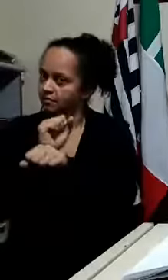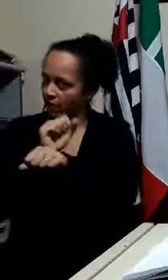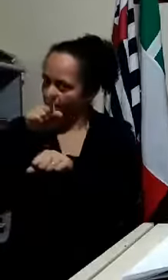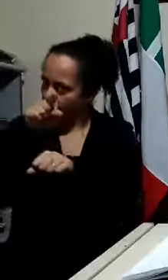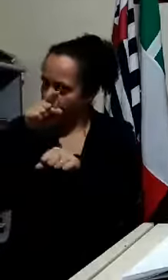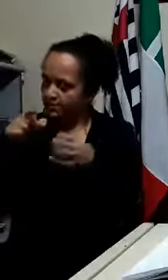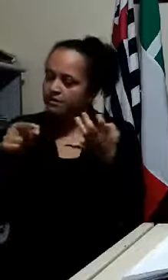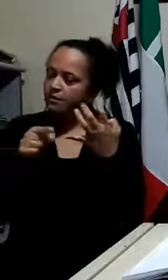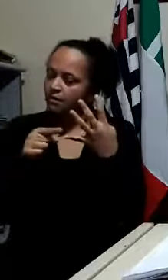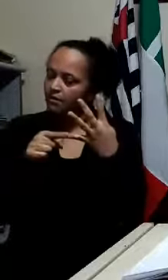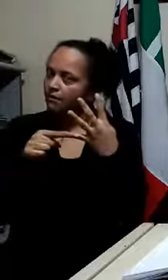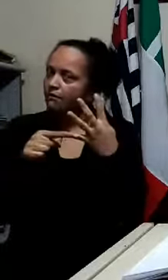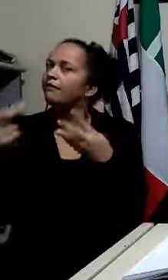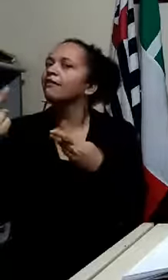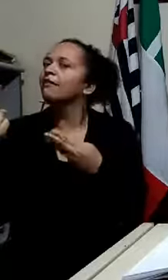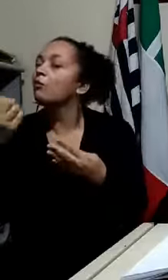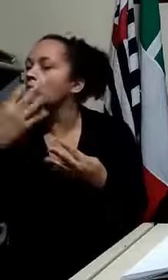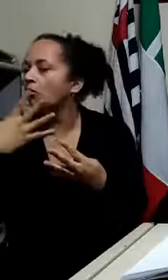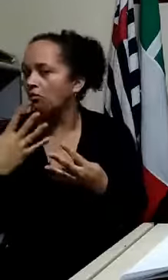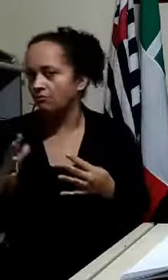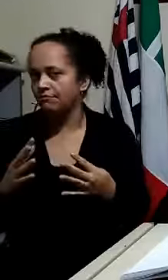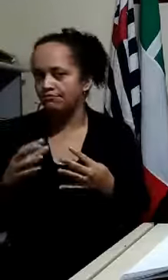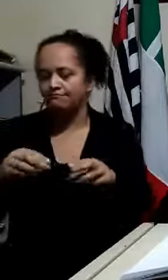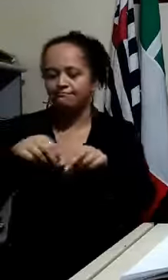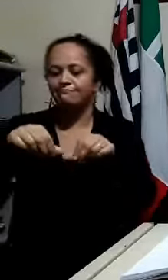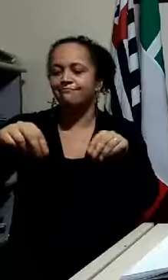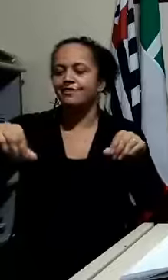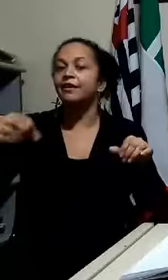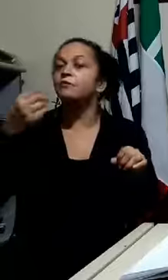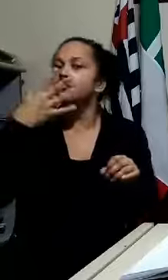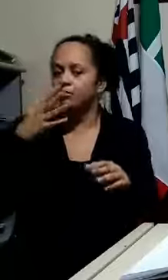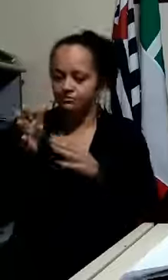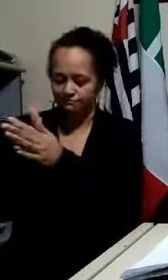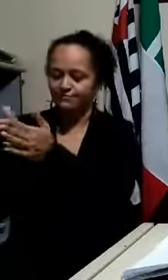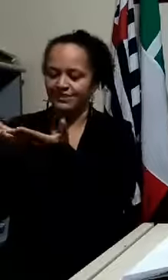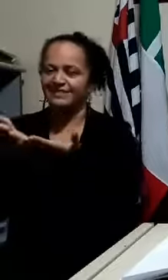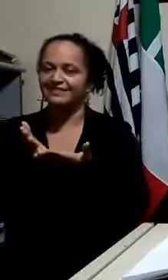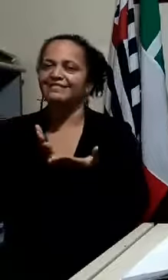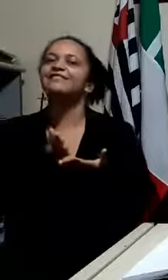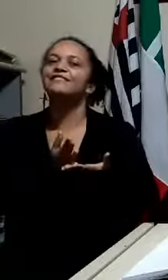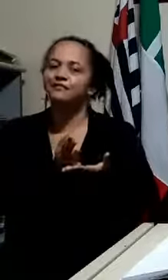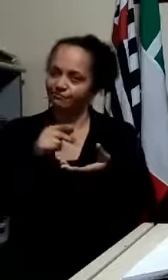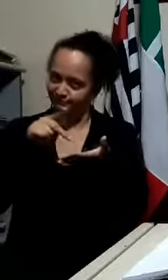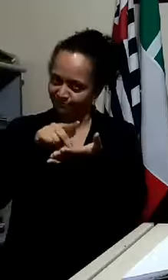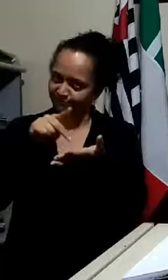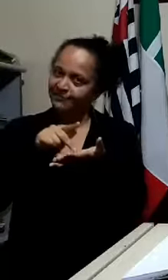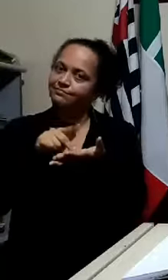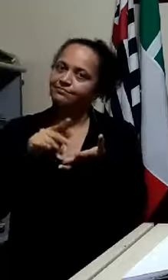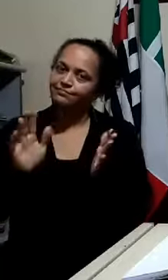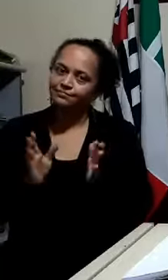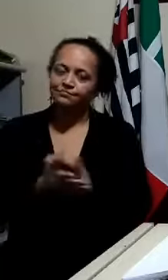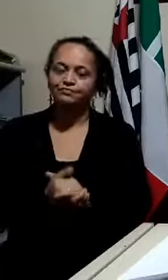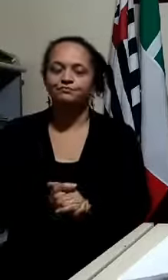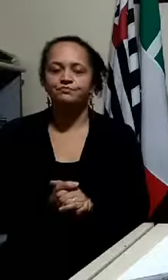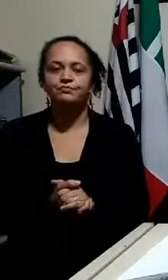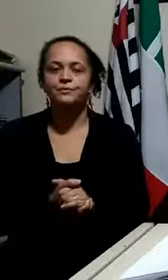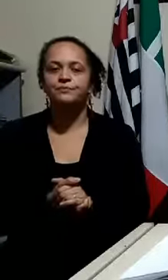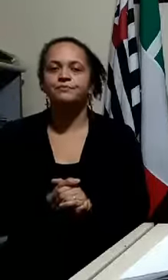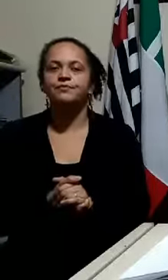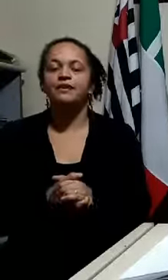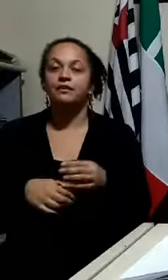25%, que é um solo fértil, o solo da boa terra, né? E então a